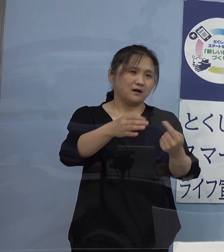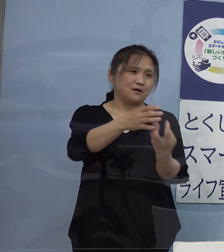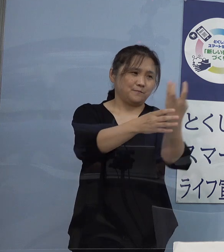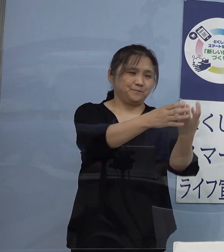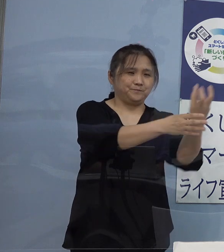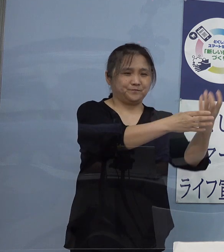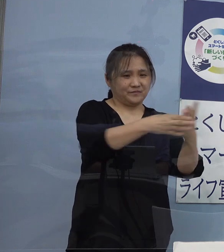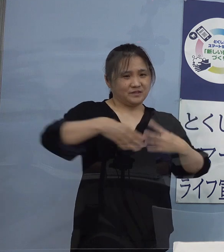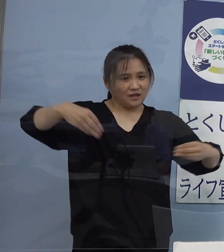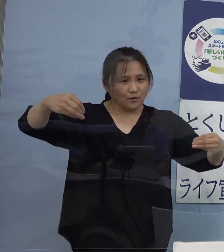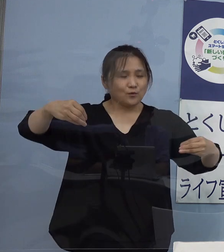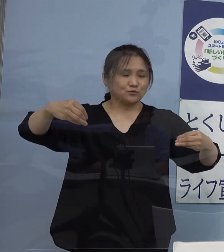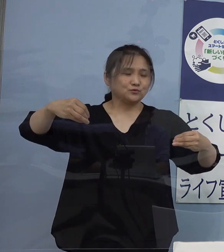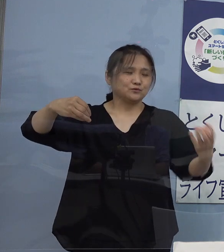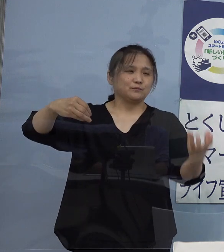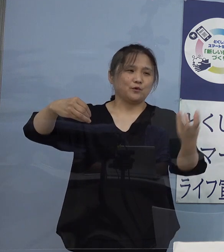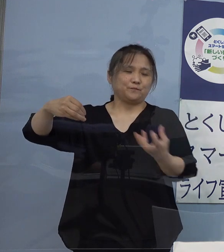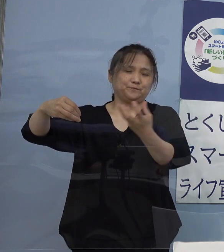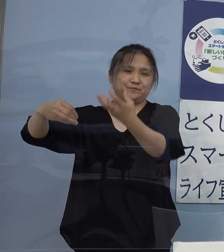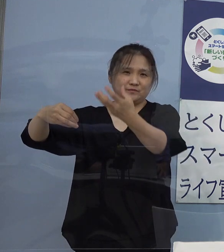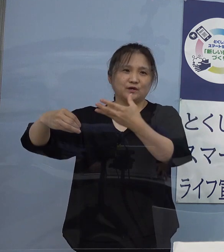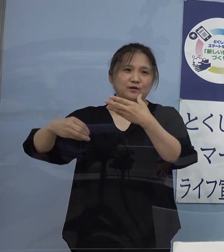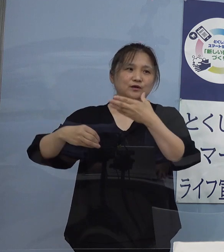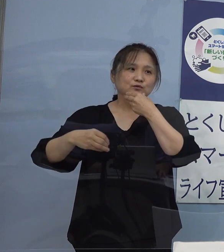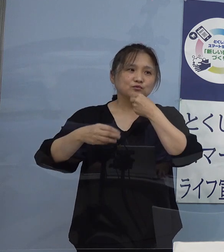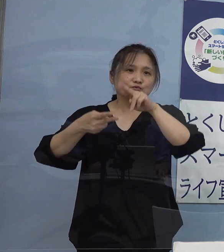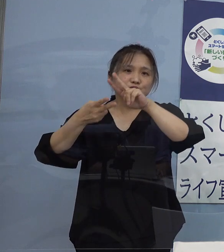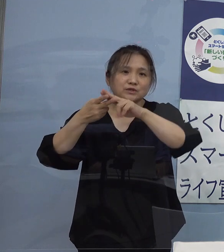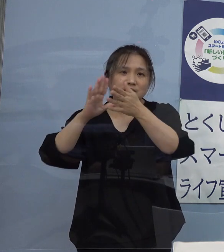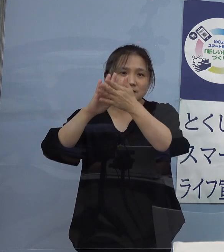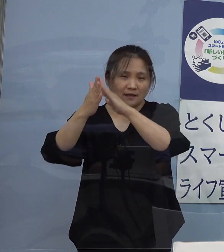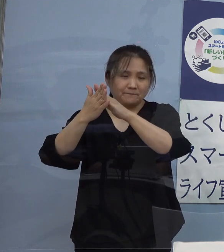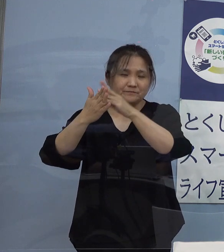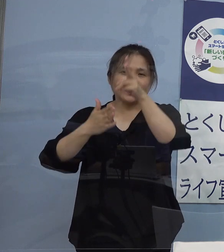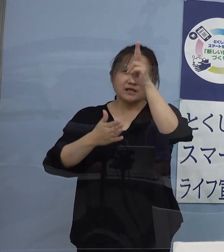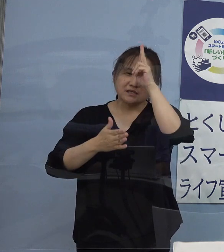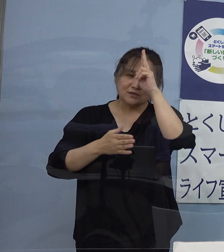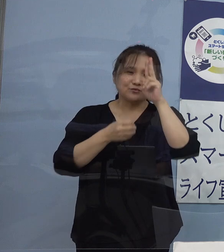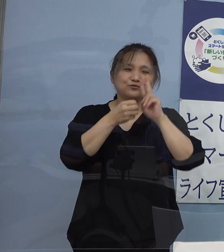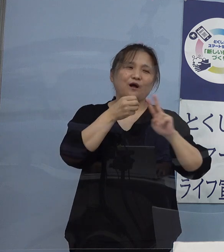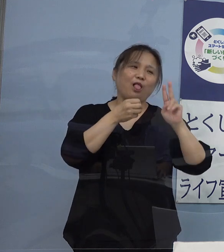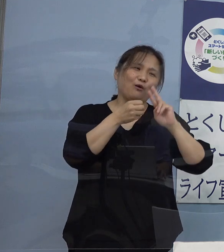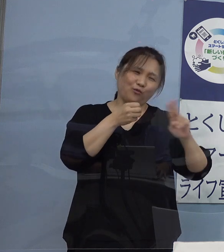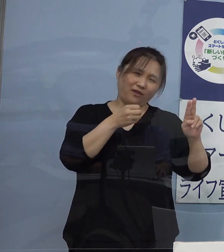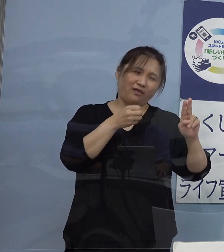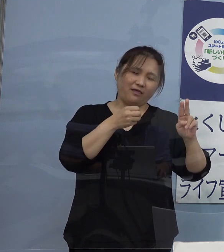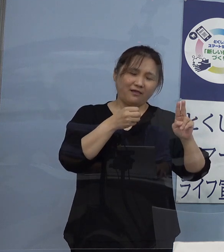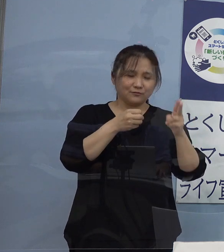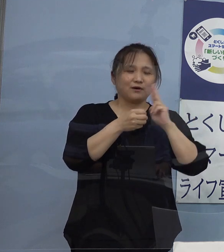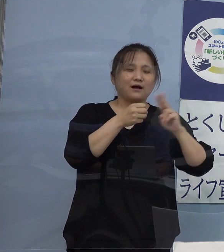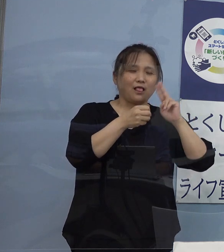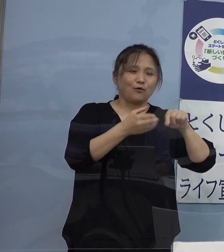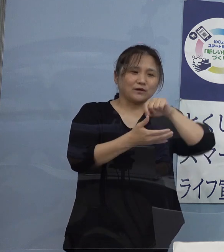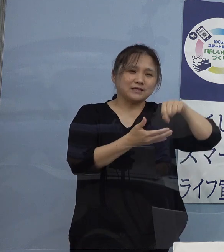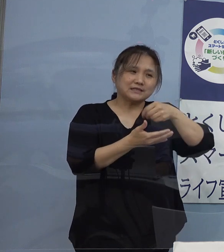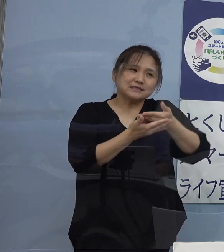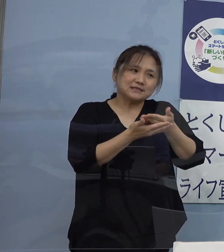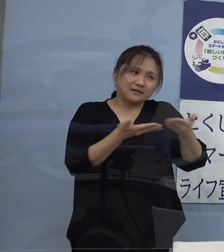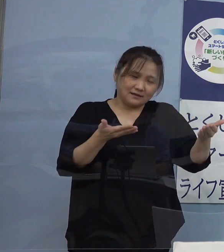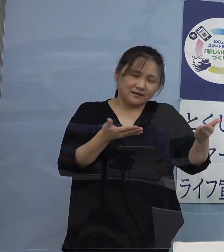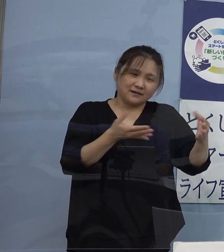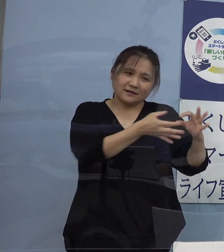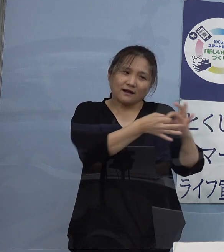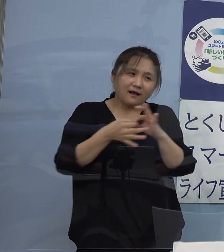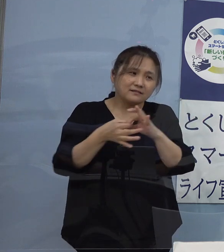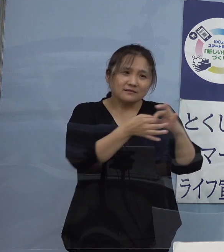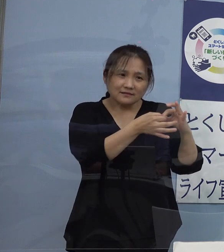している福井県はじめですね、この昼カラオケ、まあ、カラオケ喫茶関連、いうこと